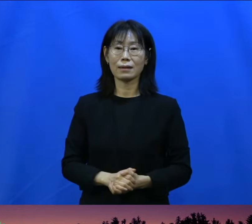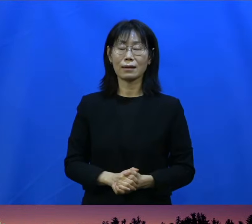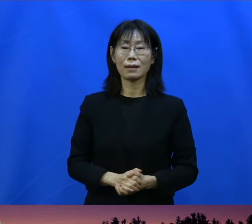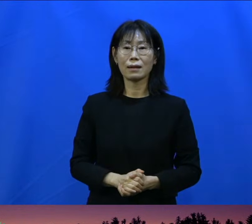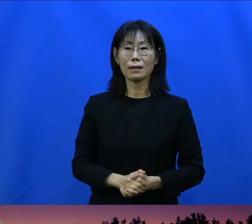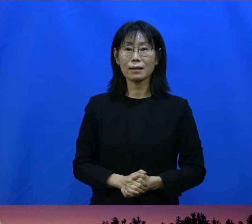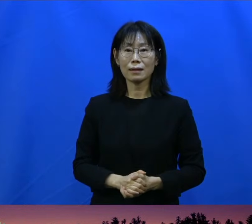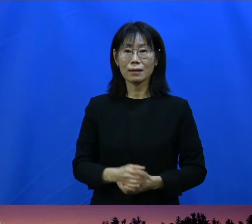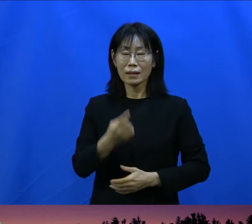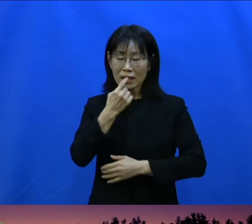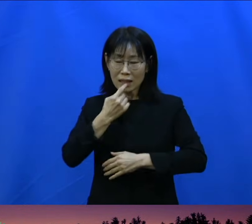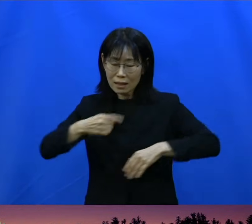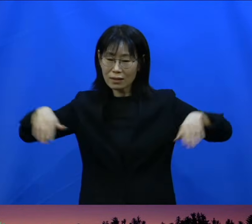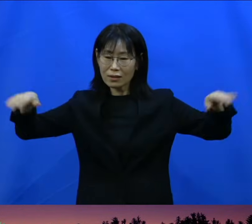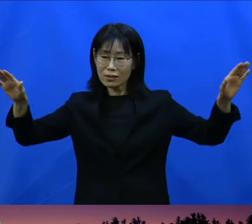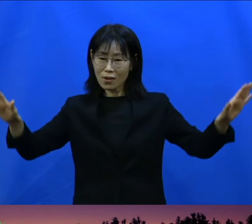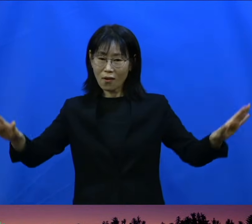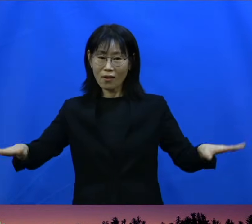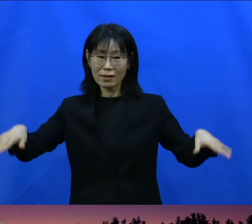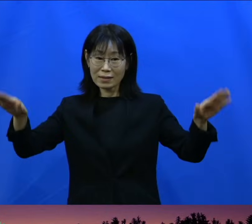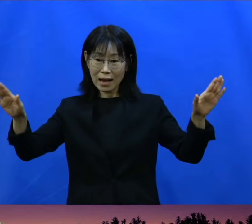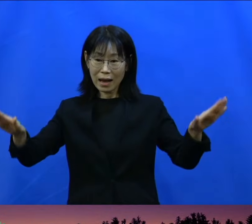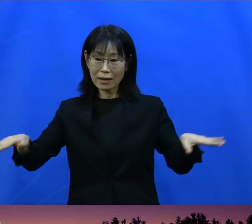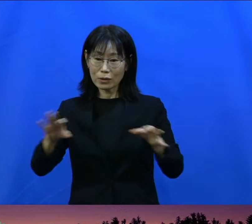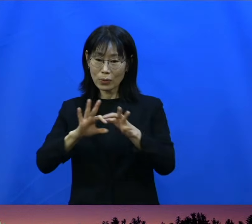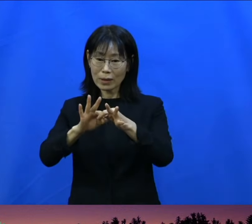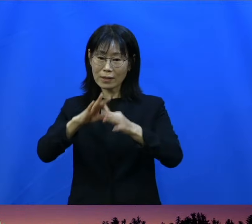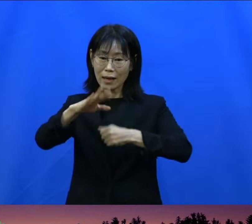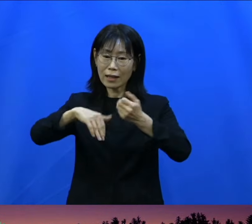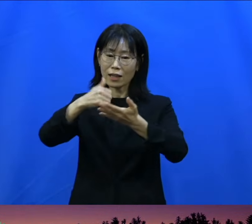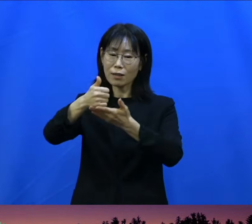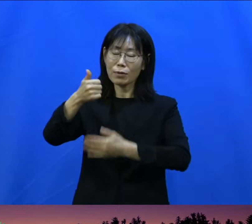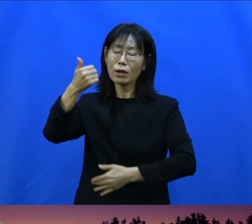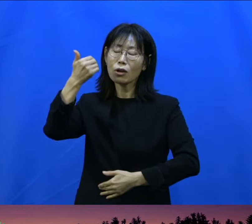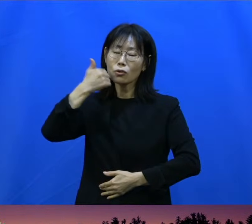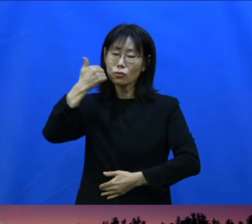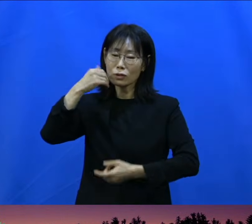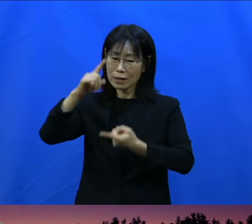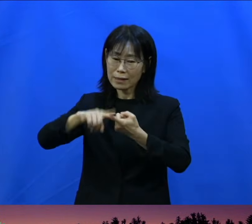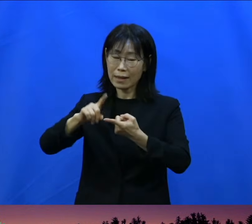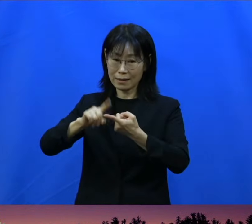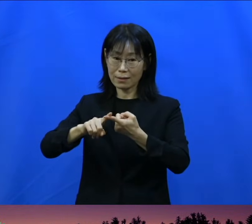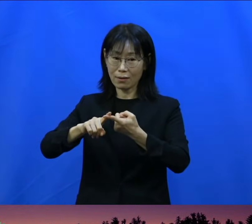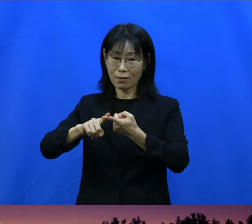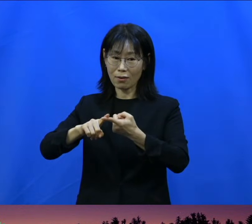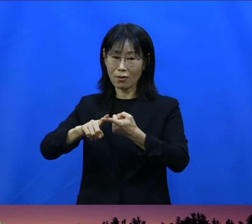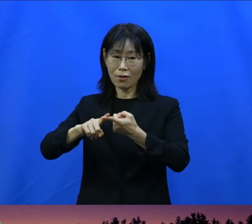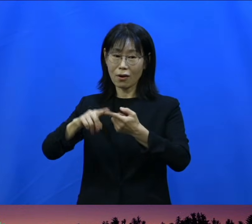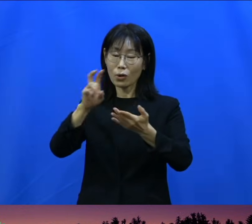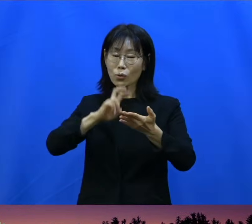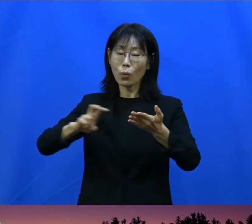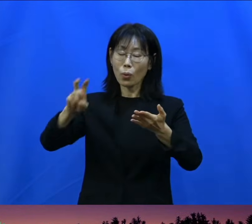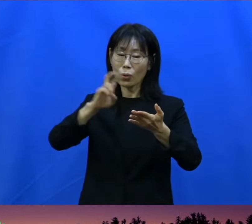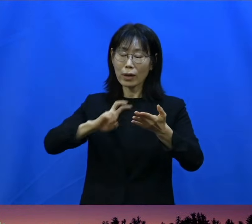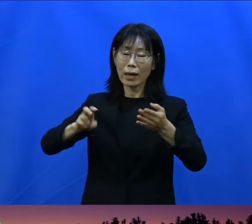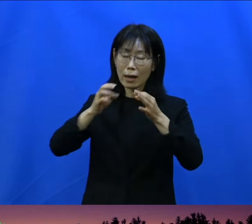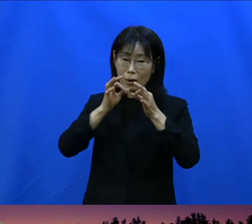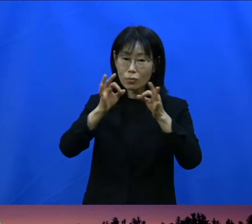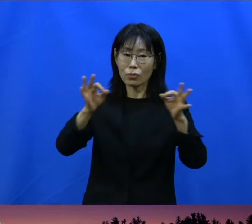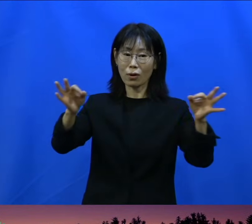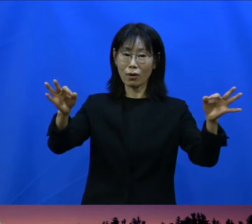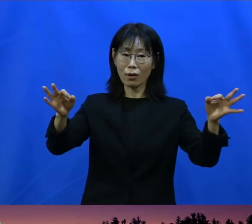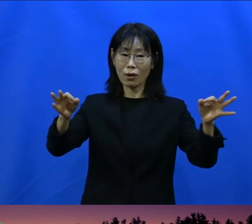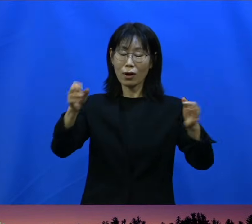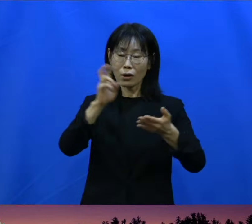왜요? 천사를 통하여 하나님이 어떤 분인가를 지금 얘기하는 거예요. 천사들이 서로 그러는 거예요. 천사들이